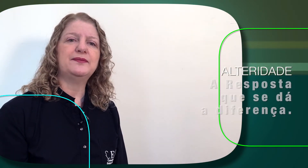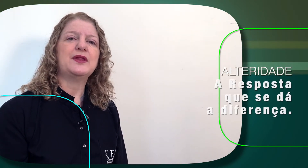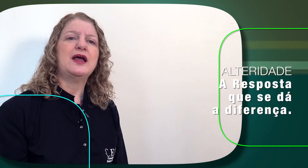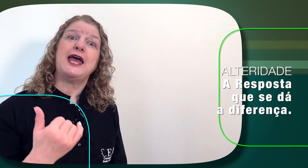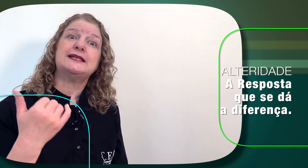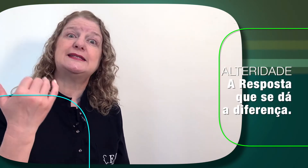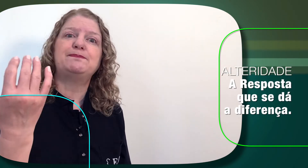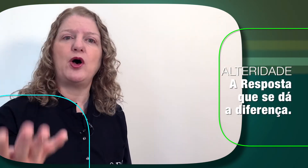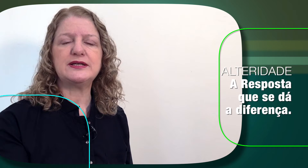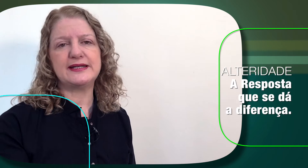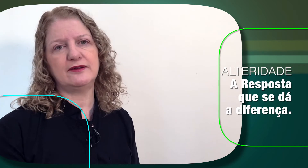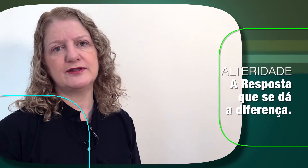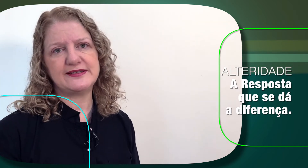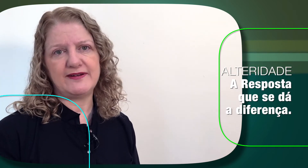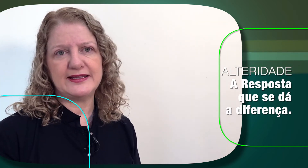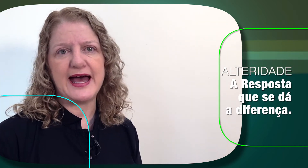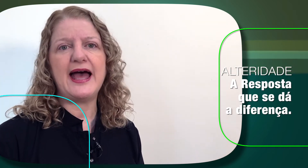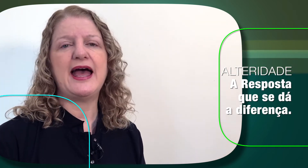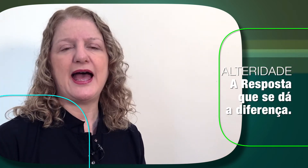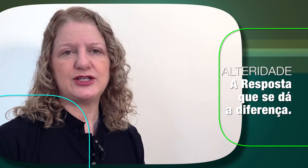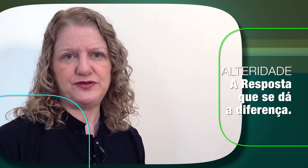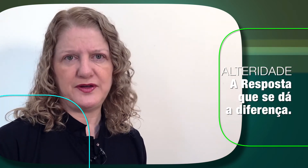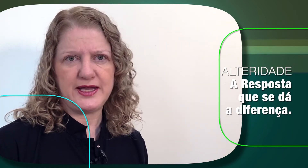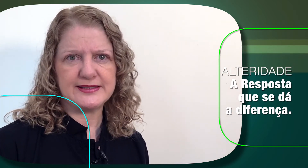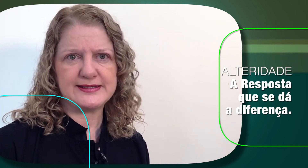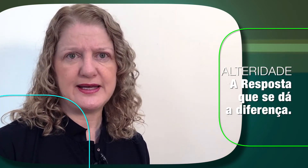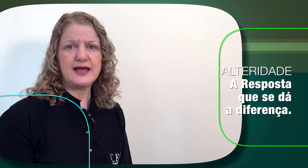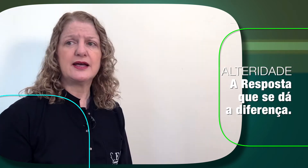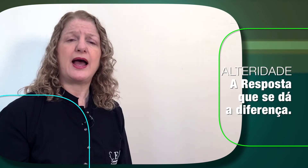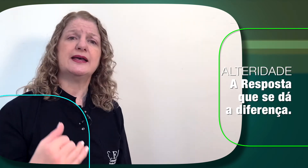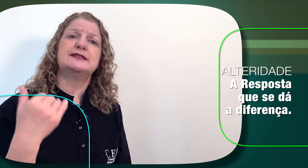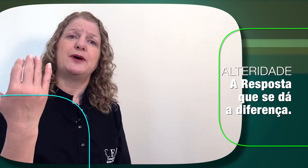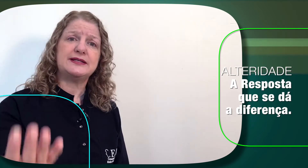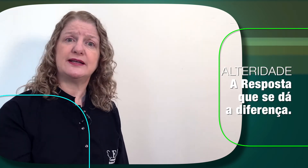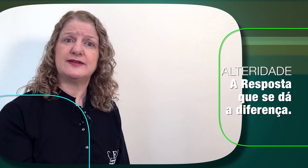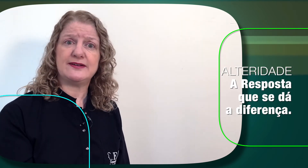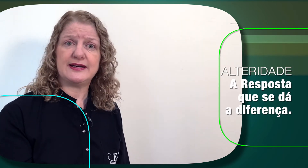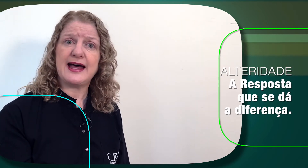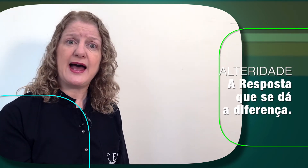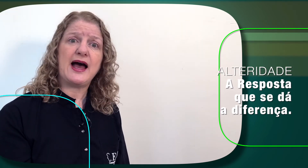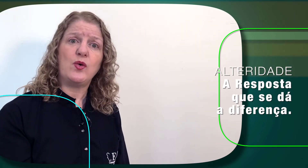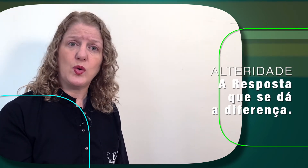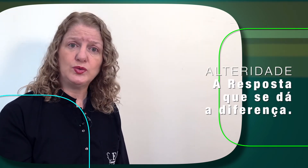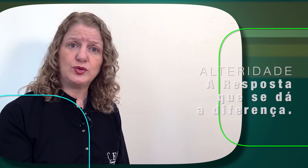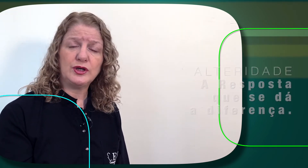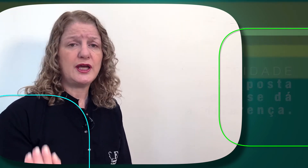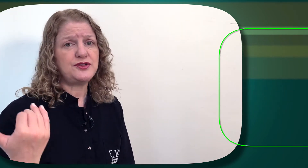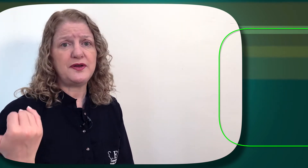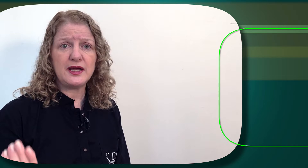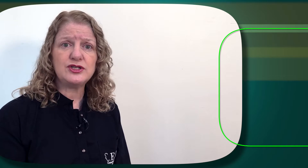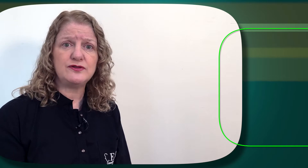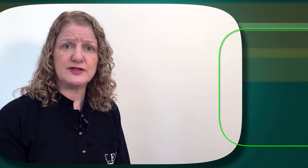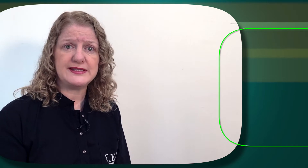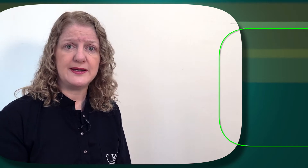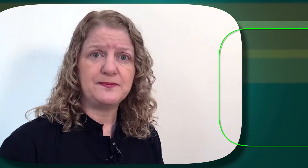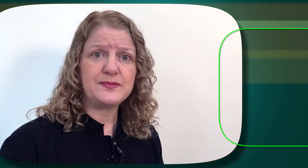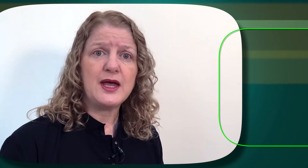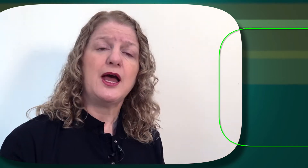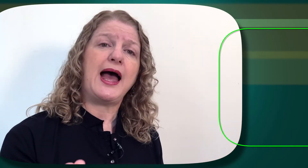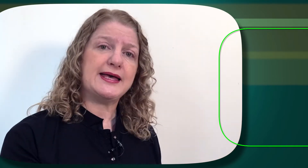a resposta que você vai dar à diferença, a resposta que você vai dar ao outro, que é diferente de você. A